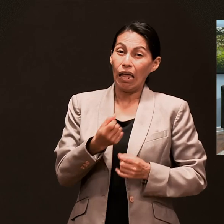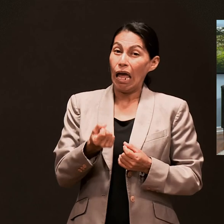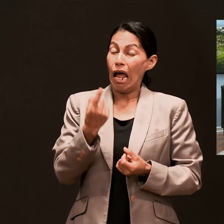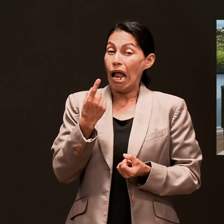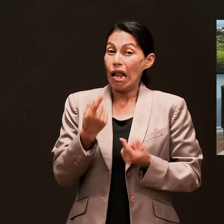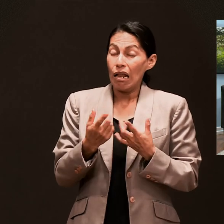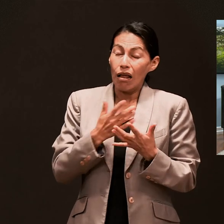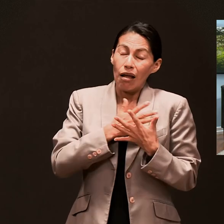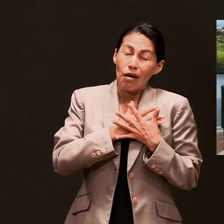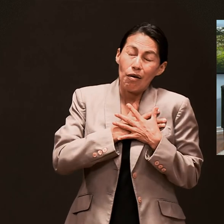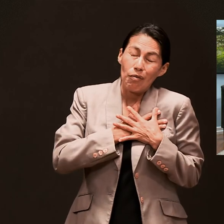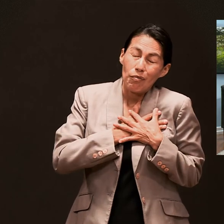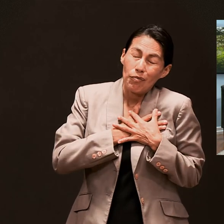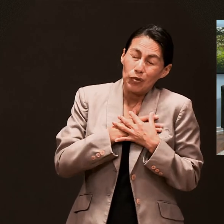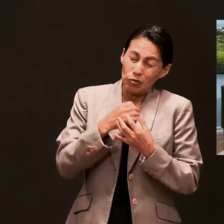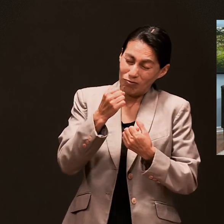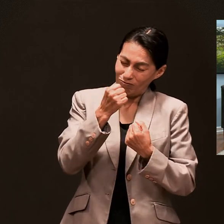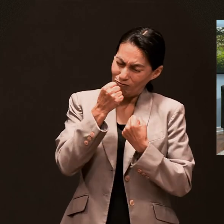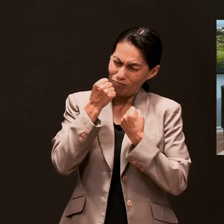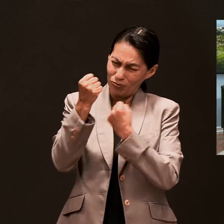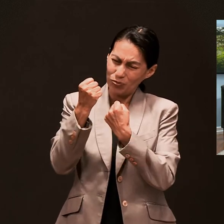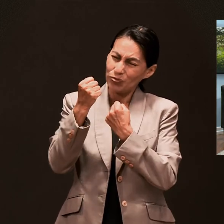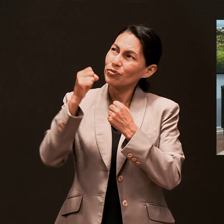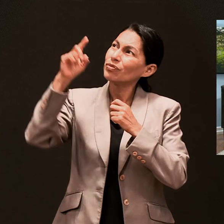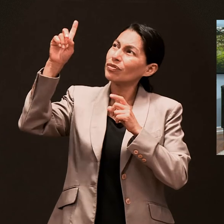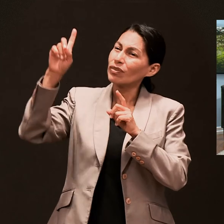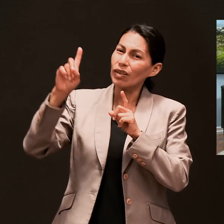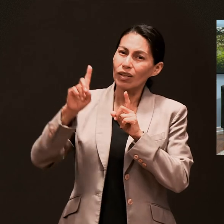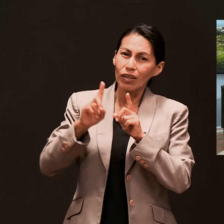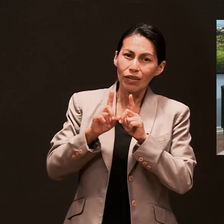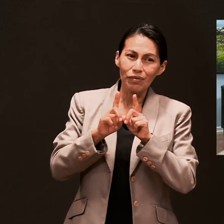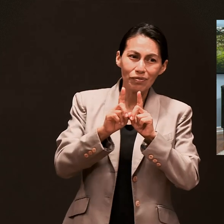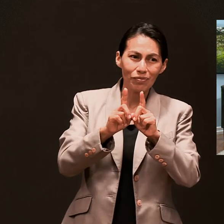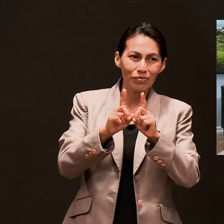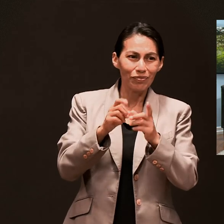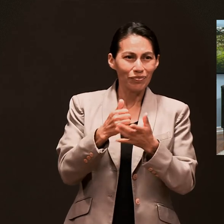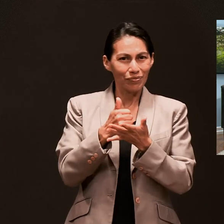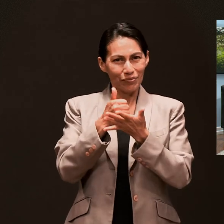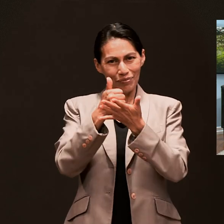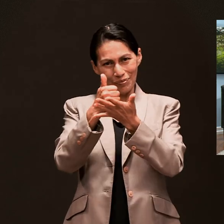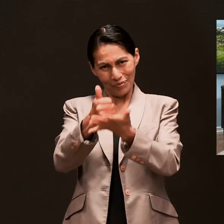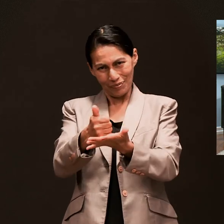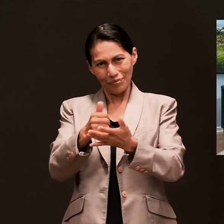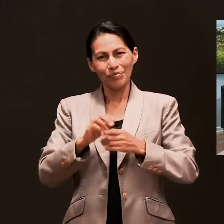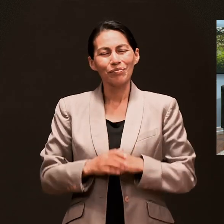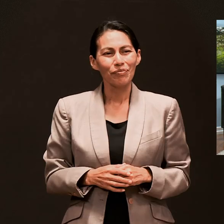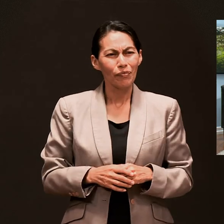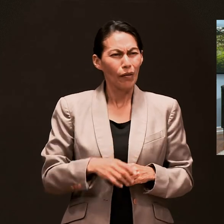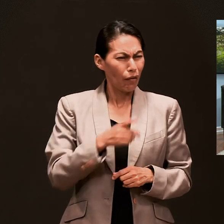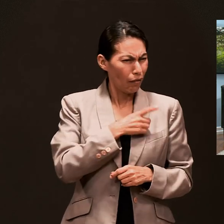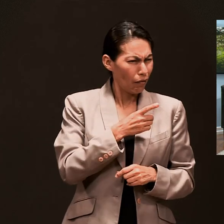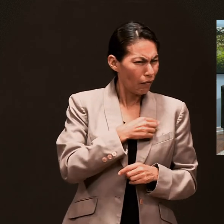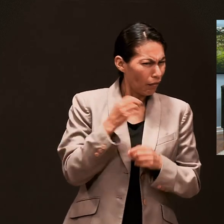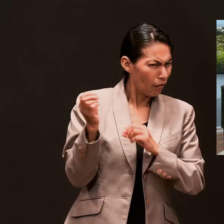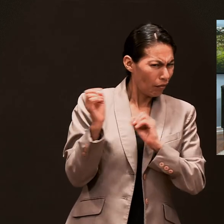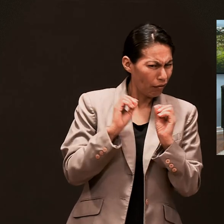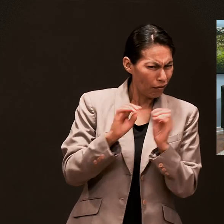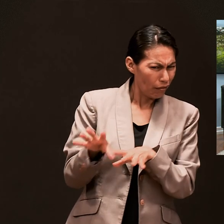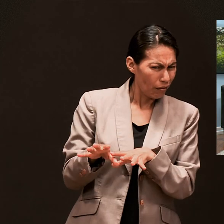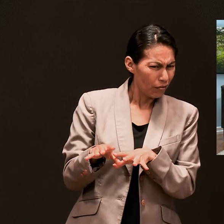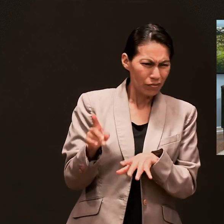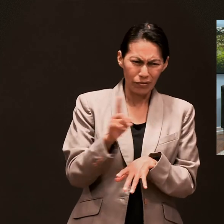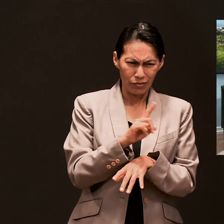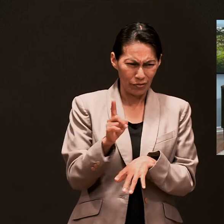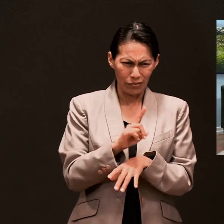luchando con tus problemas solas que hay alguien amoroso fuerte poderoso que está de tu lado y